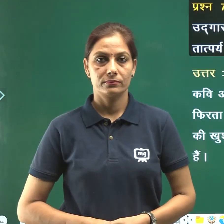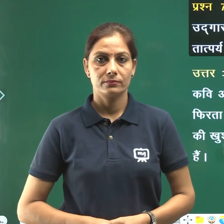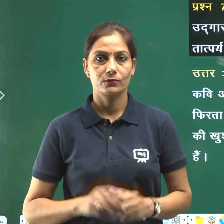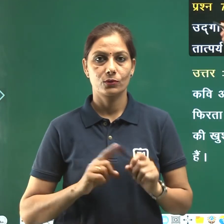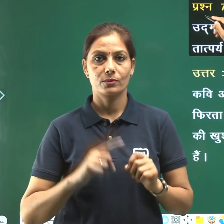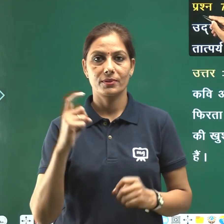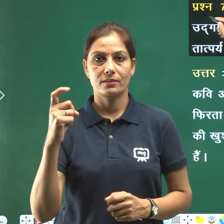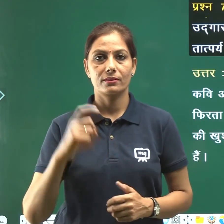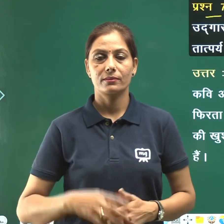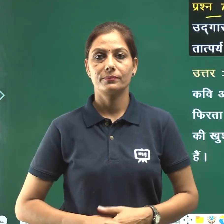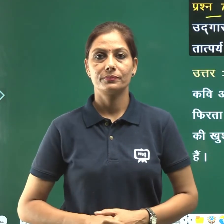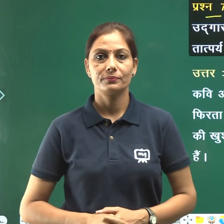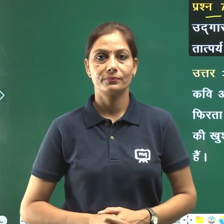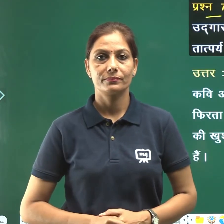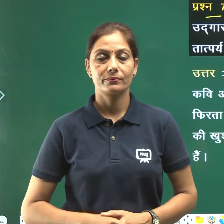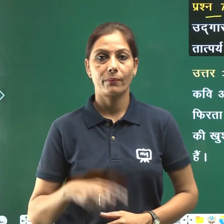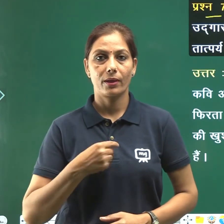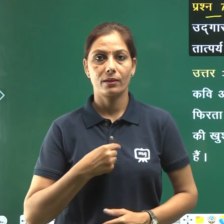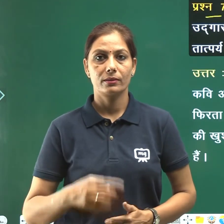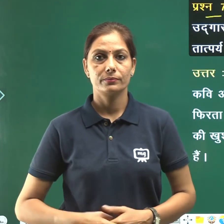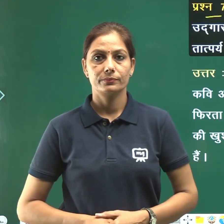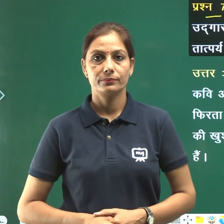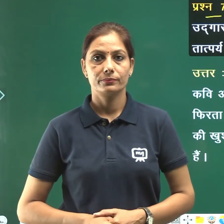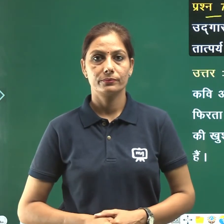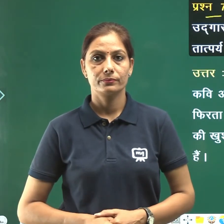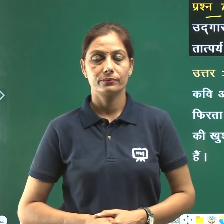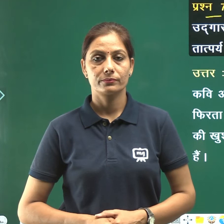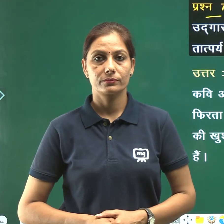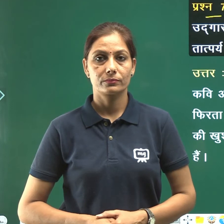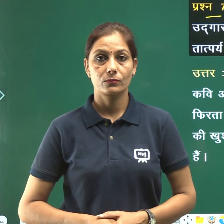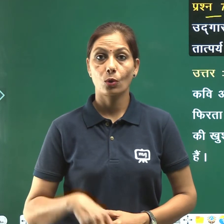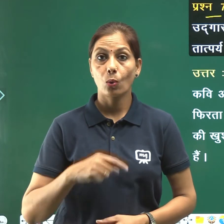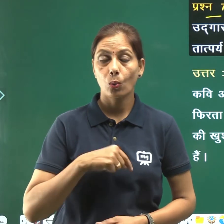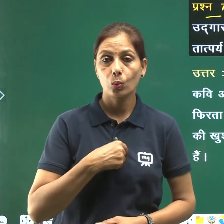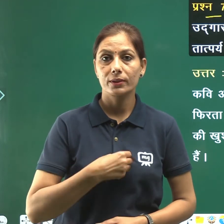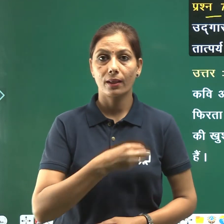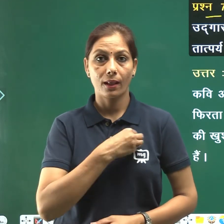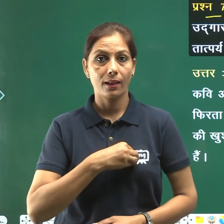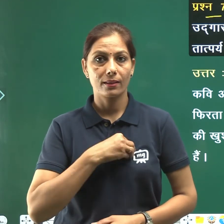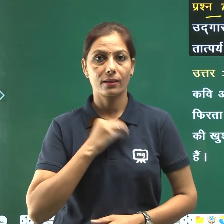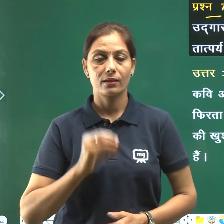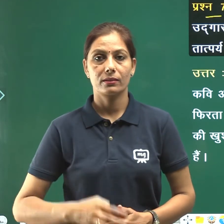प्रश्न 7, मैं निज उर के